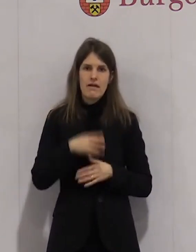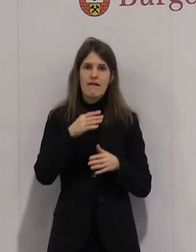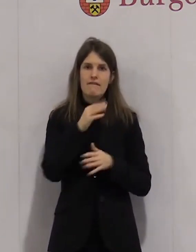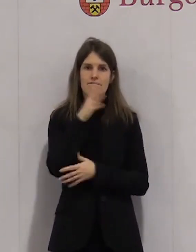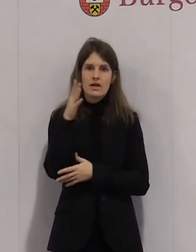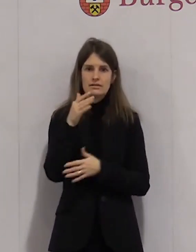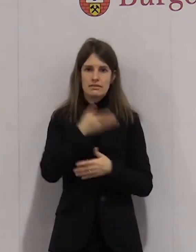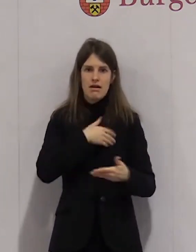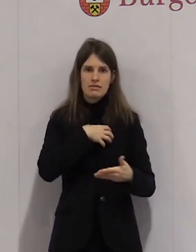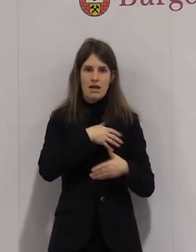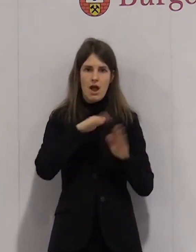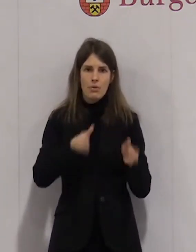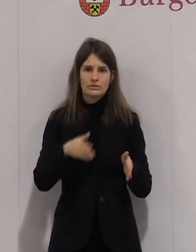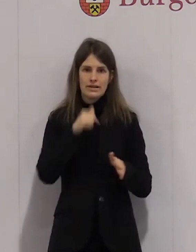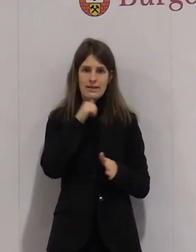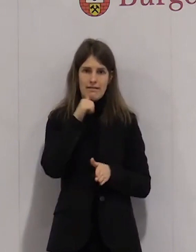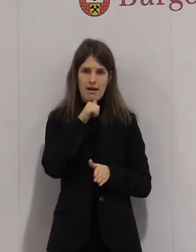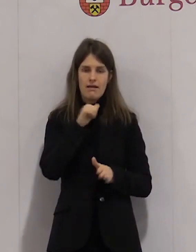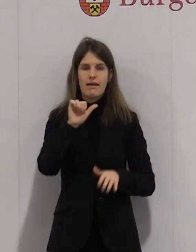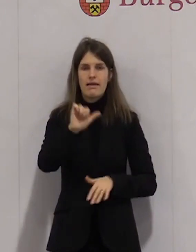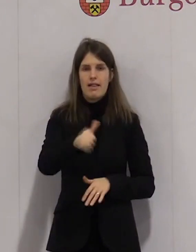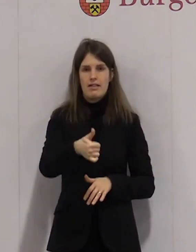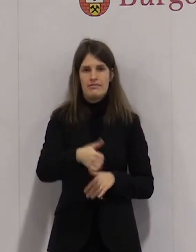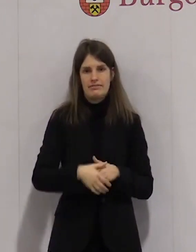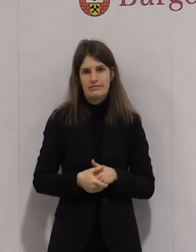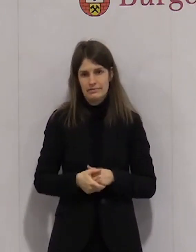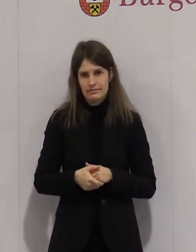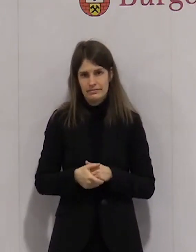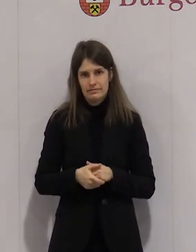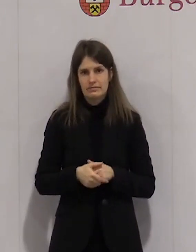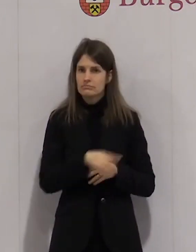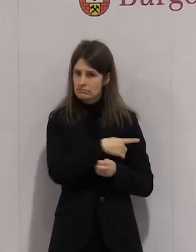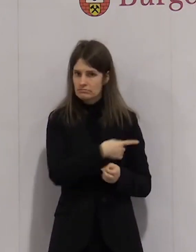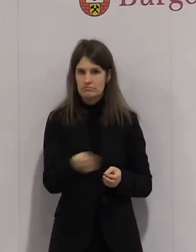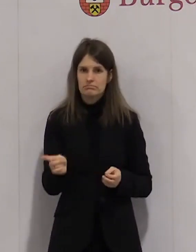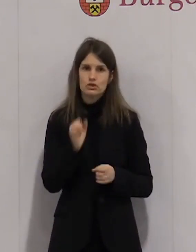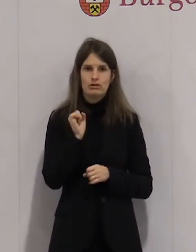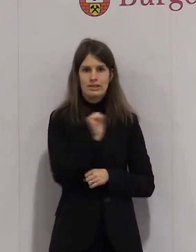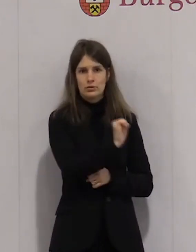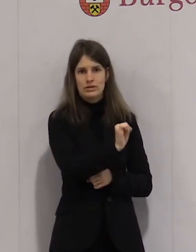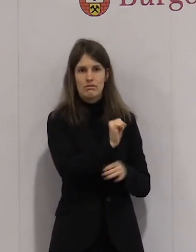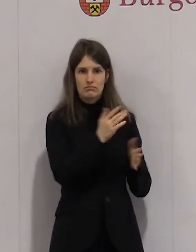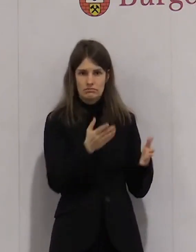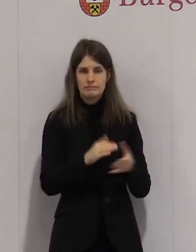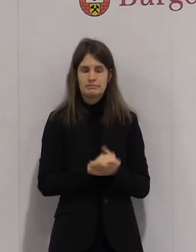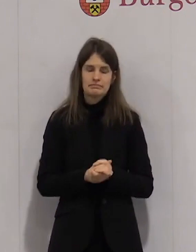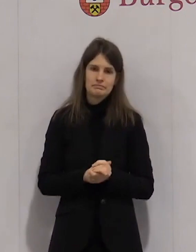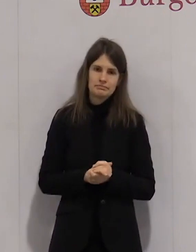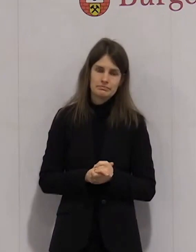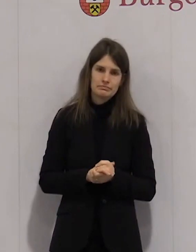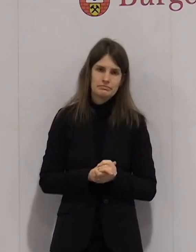gera befinden sich elf erkrankte in stationärer behandlung die in unserem land grasso nacht sind